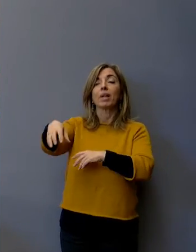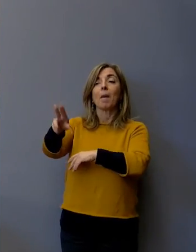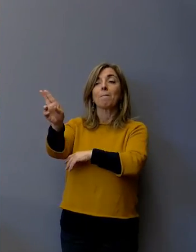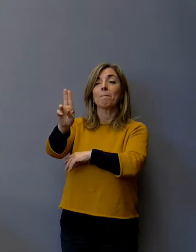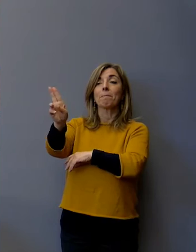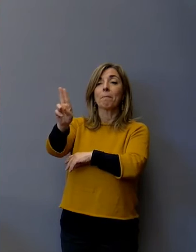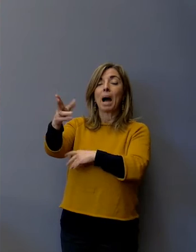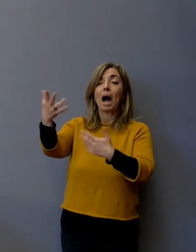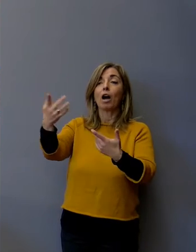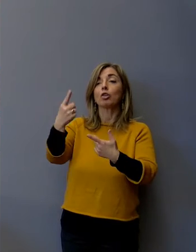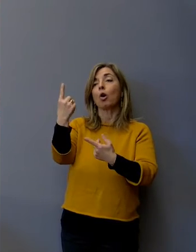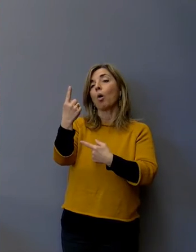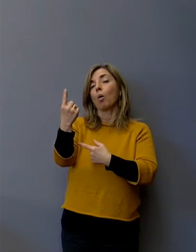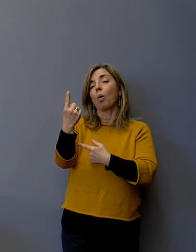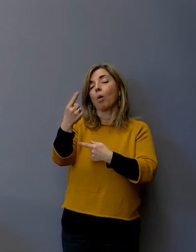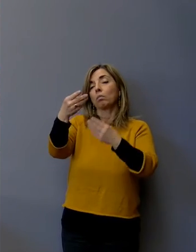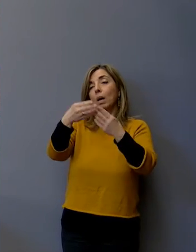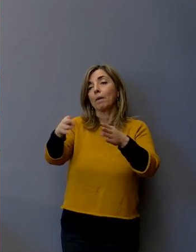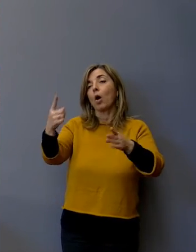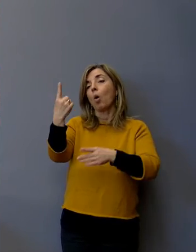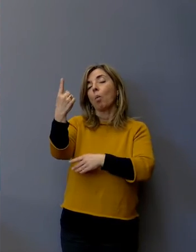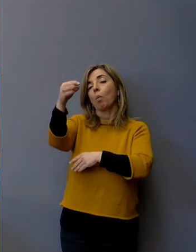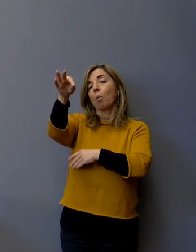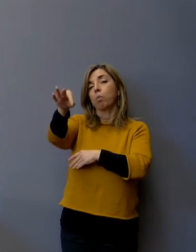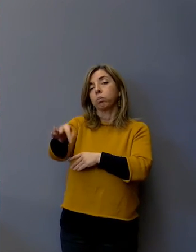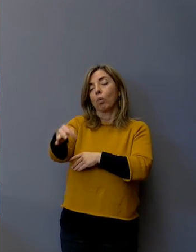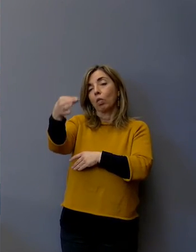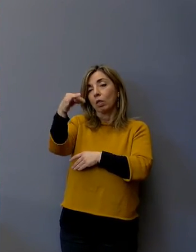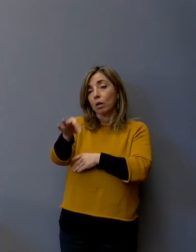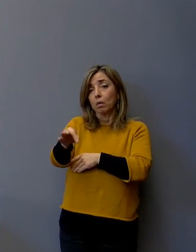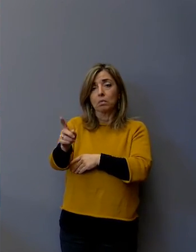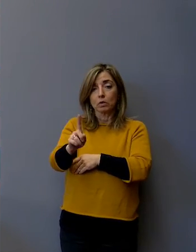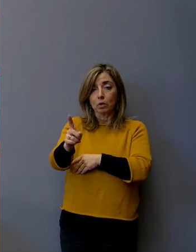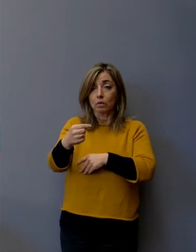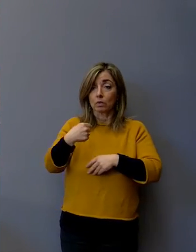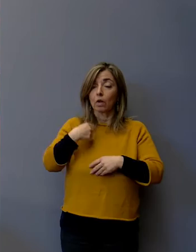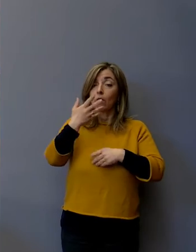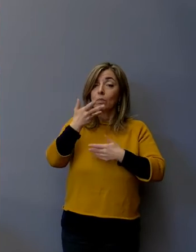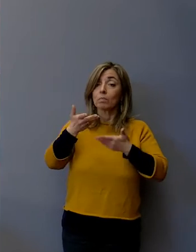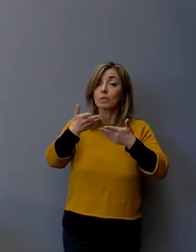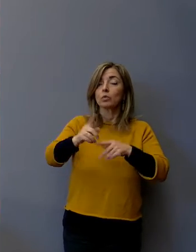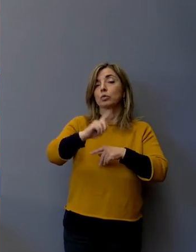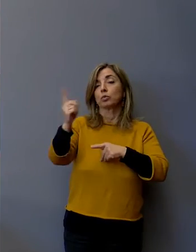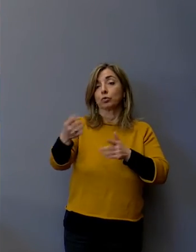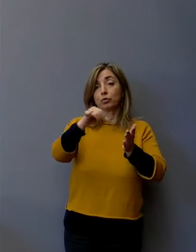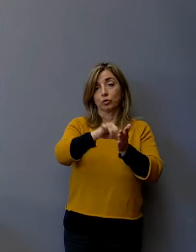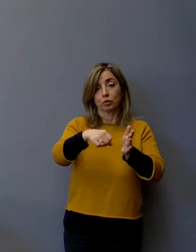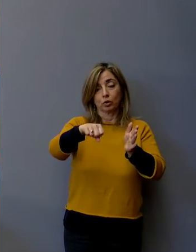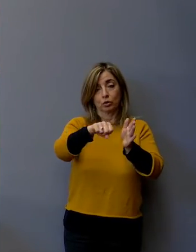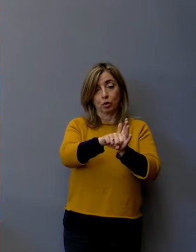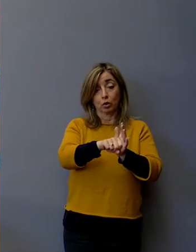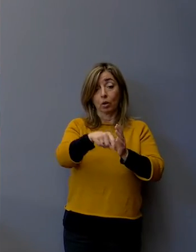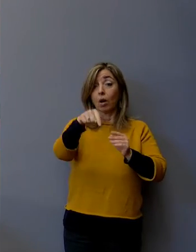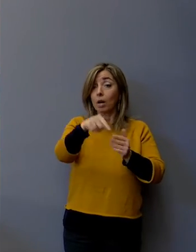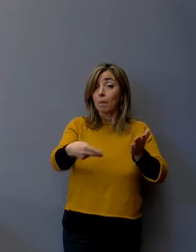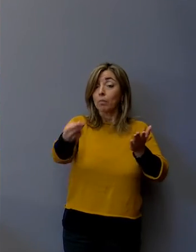partecipi e protagonisti coloro che ci vivono nel centro storico è lo scopo del centro storico il progetto del centro storico